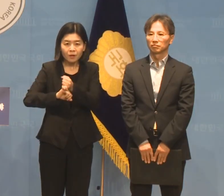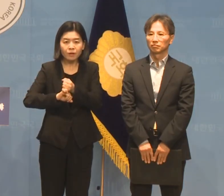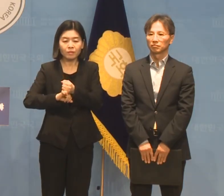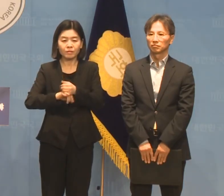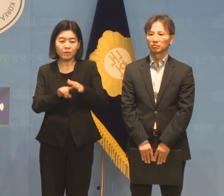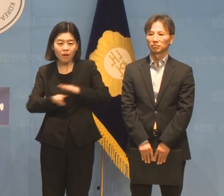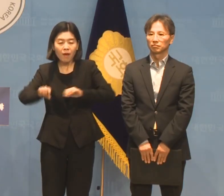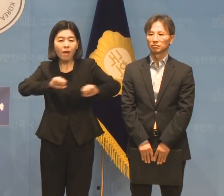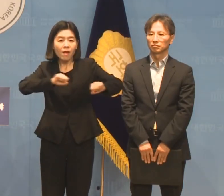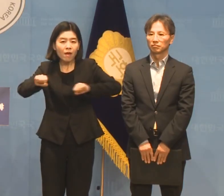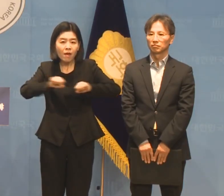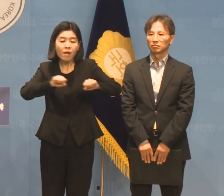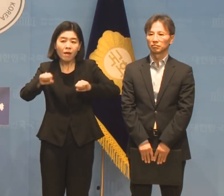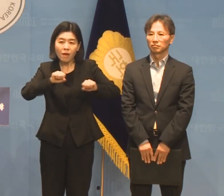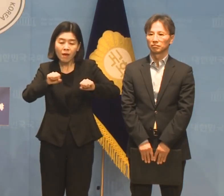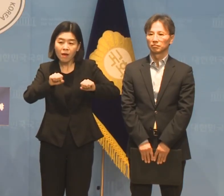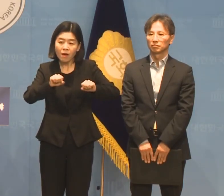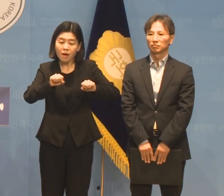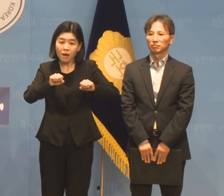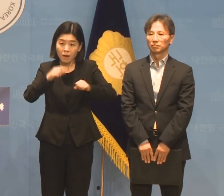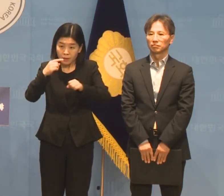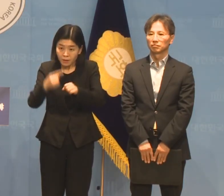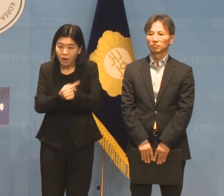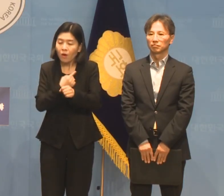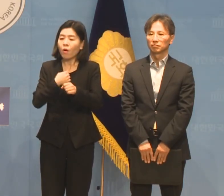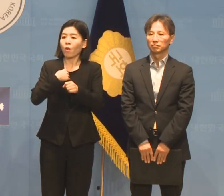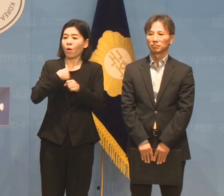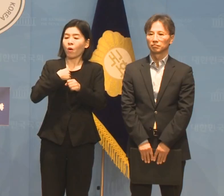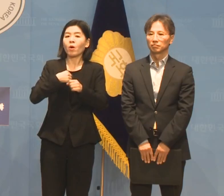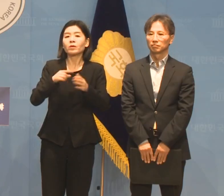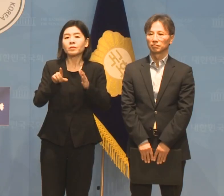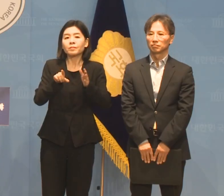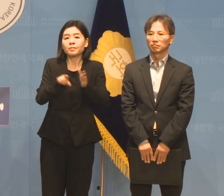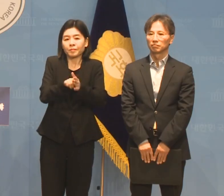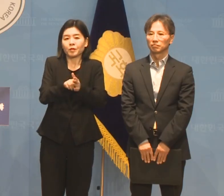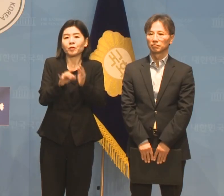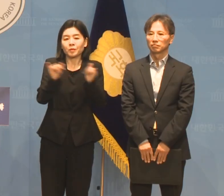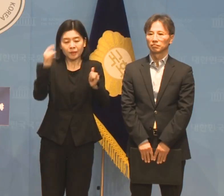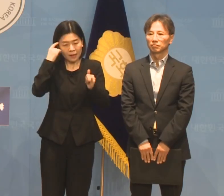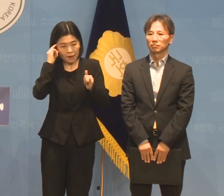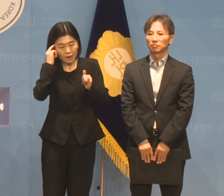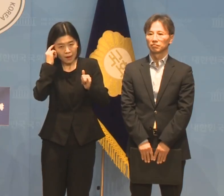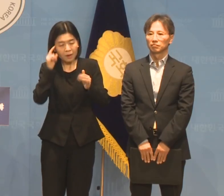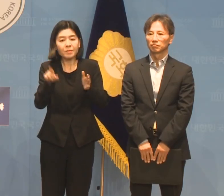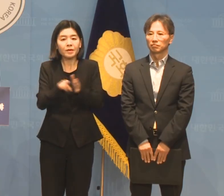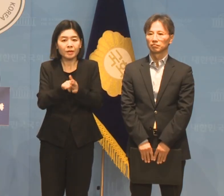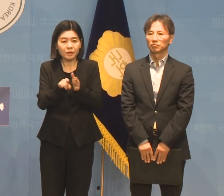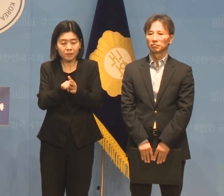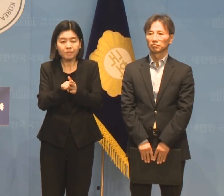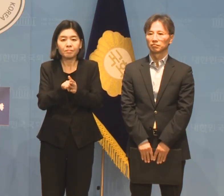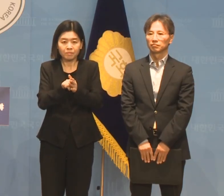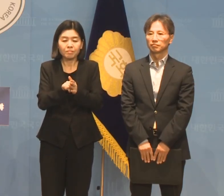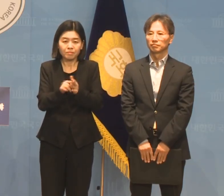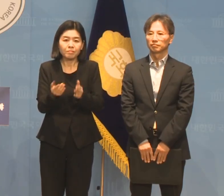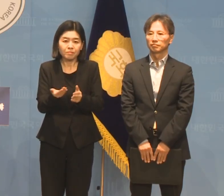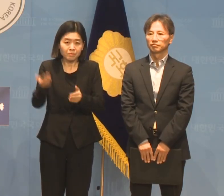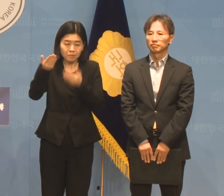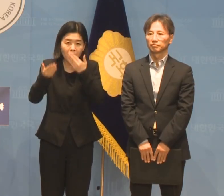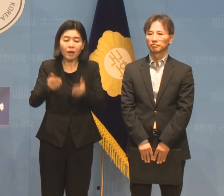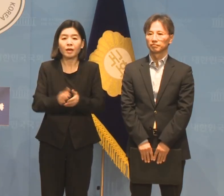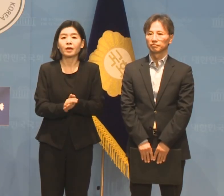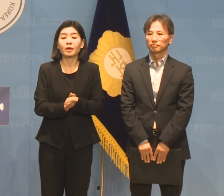행동을 하는지에 따라 가슴 깊은 곳에서부터 천천히 자라납니다. 국민의 세금에는